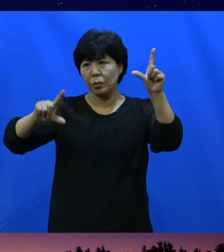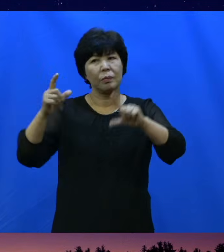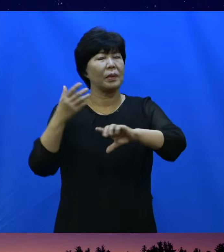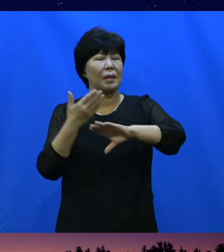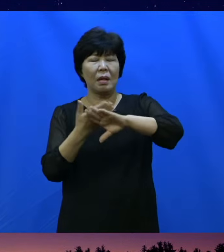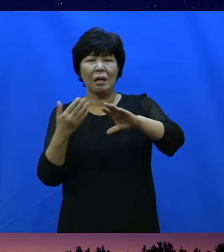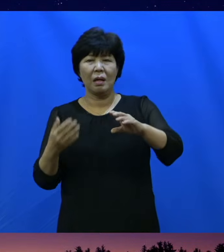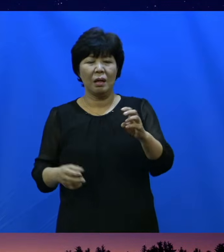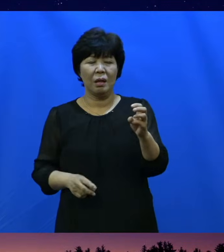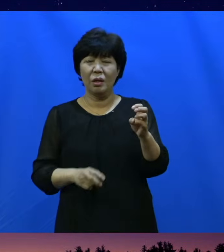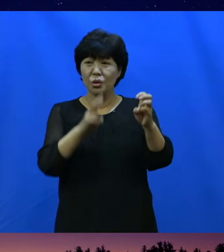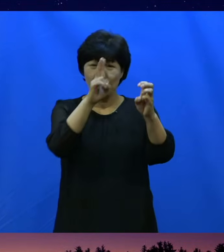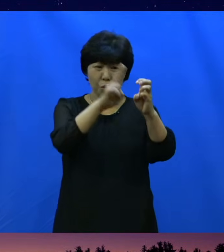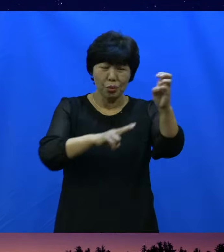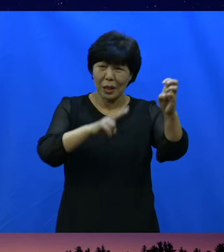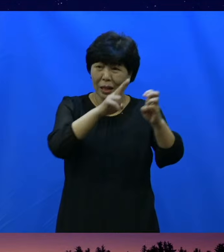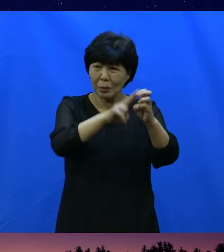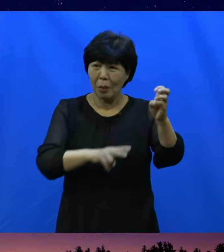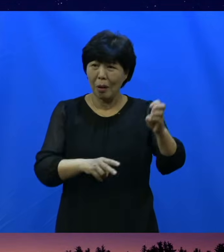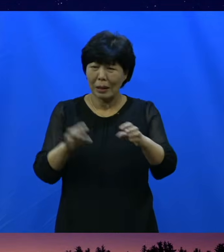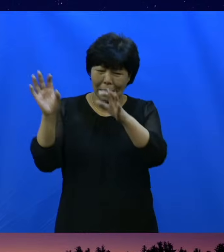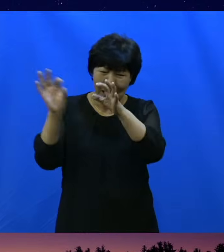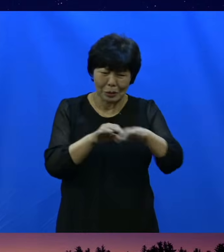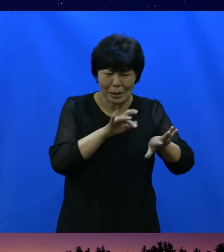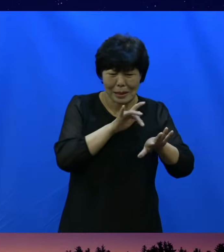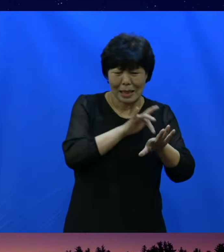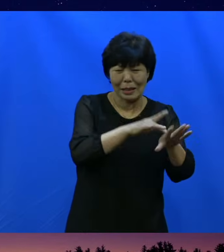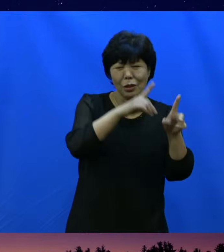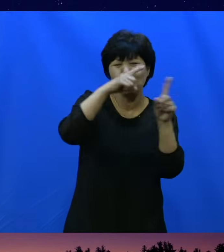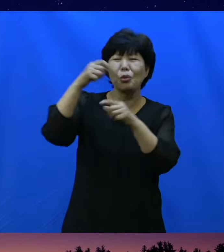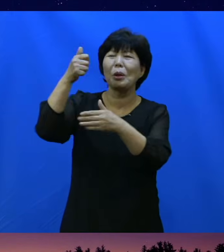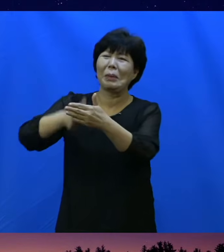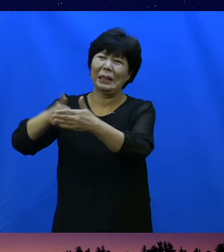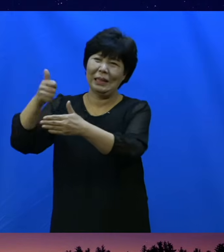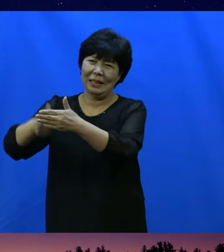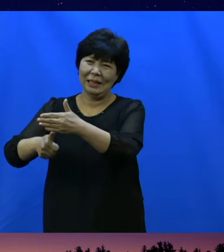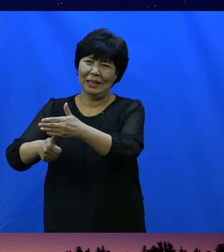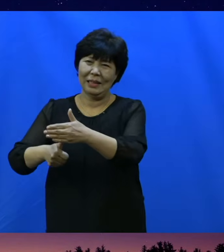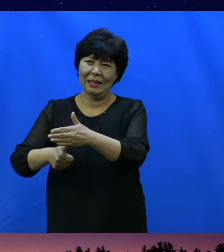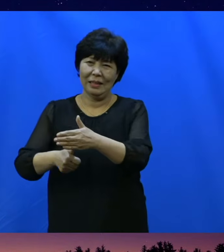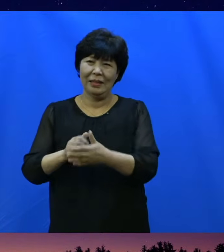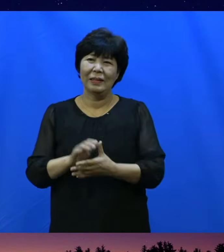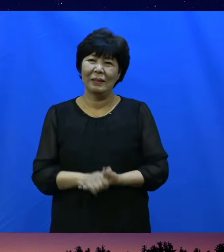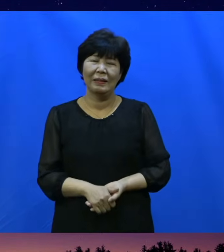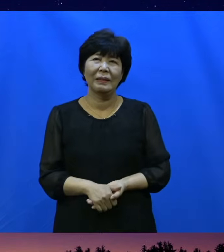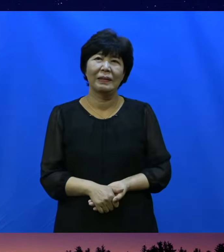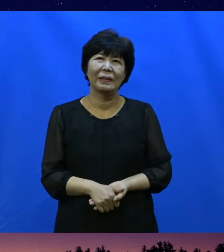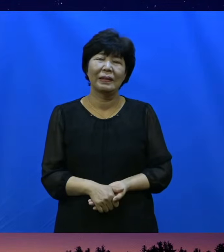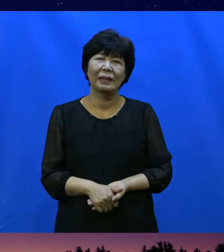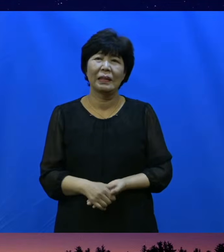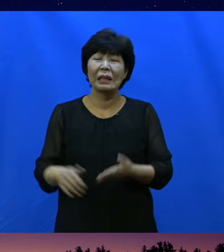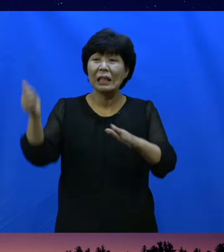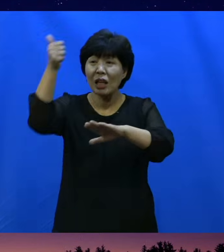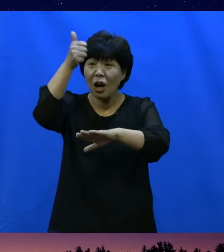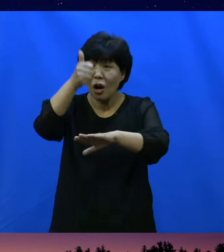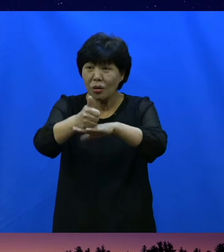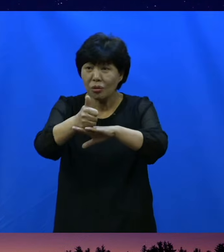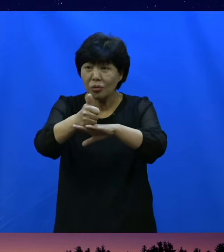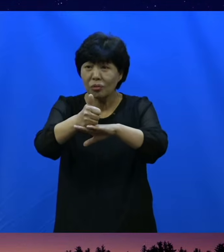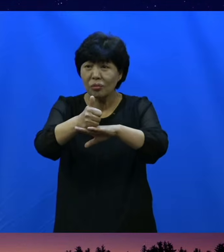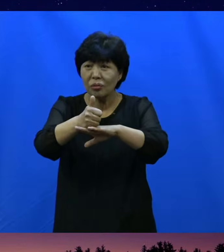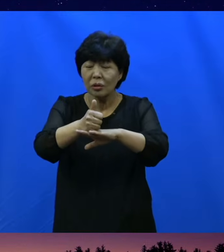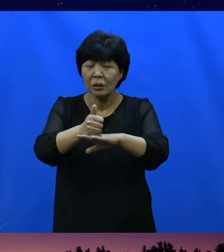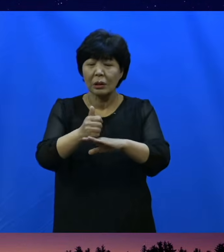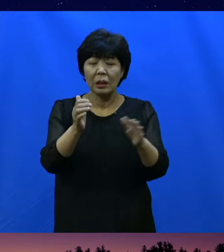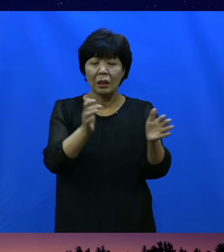가룟유다는 계속 사탄의 공격에 노출되고 있는 모습을 봐요. 그죠? 결국은 어떻게 해요?